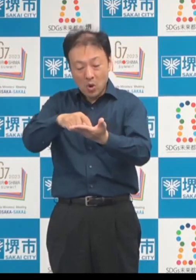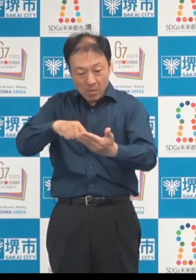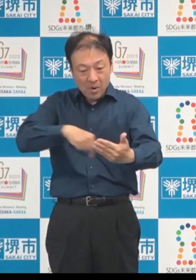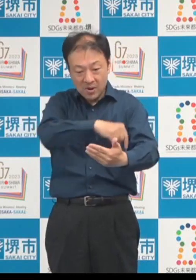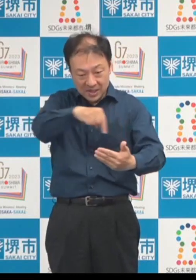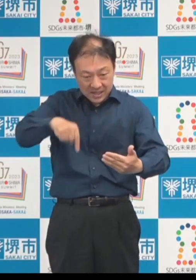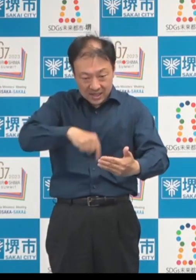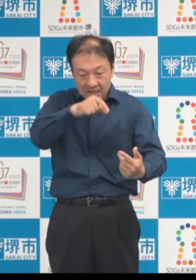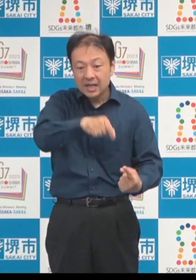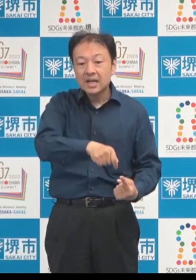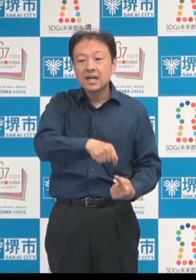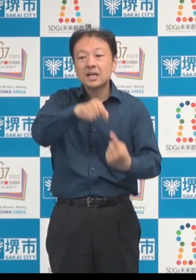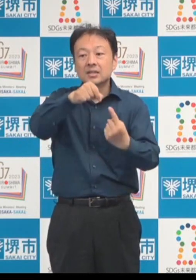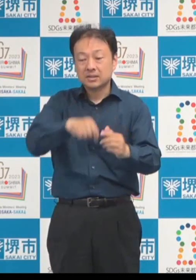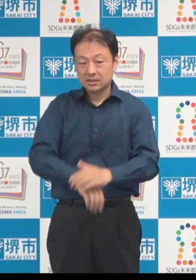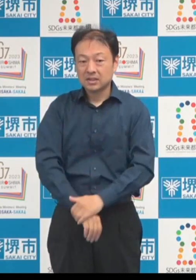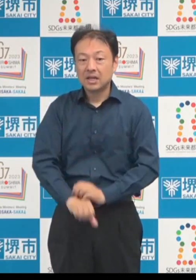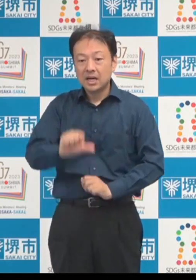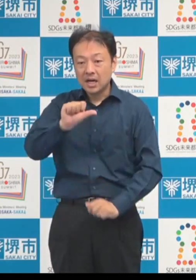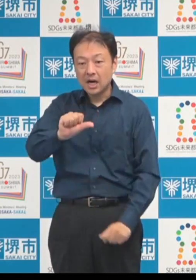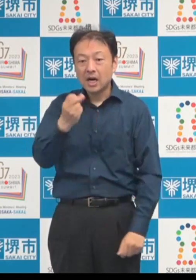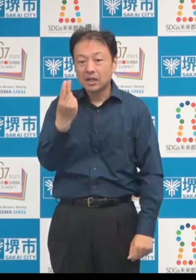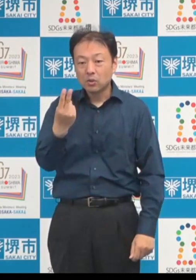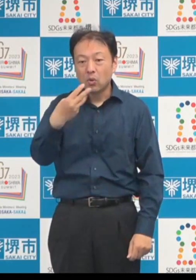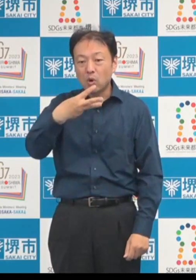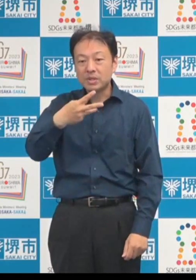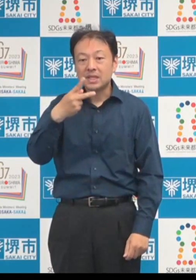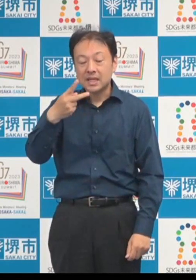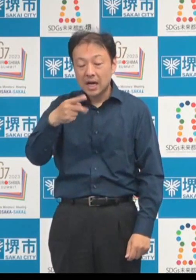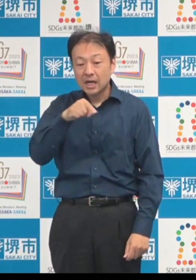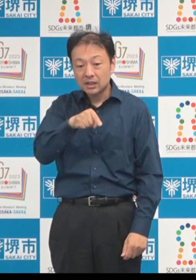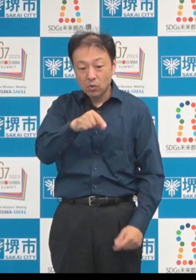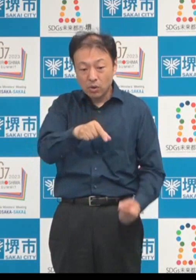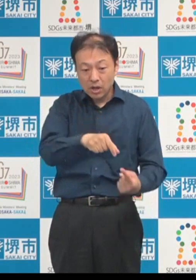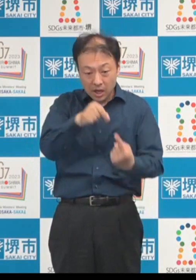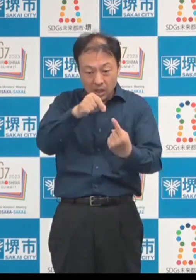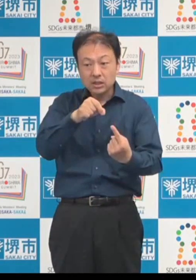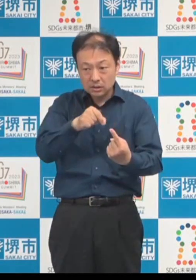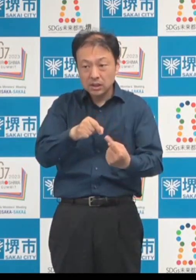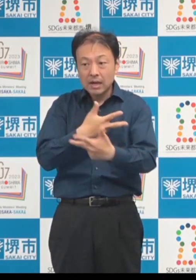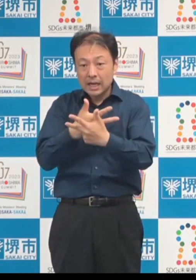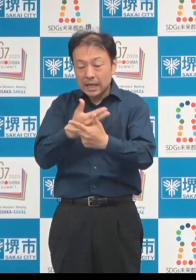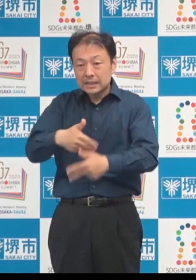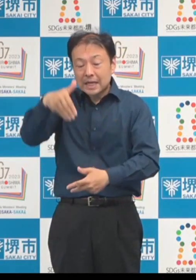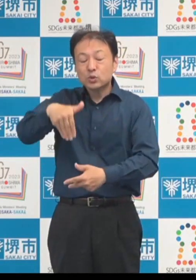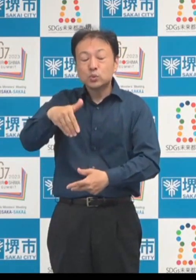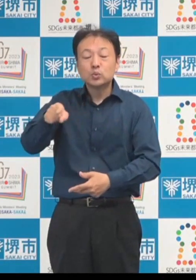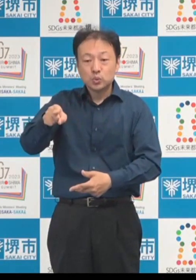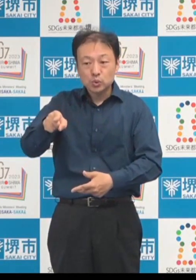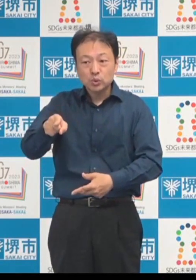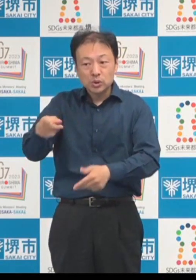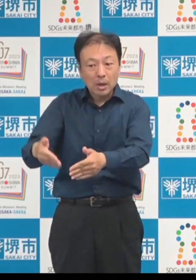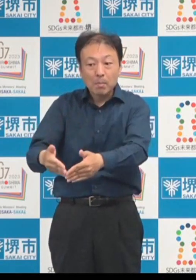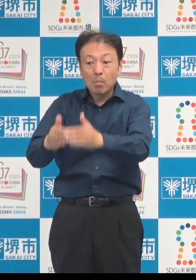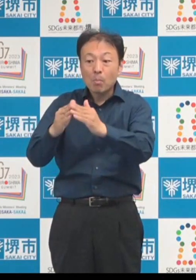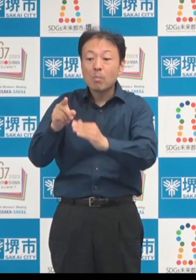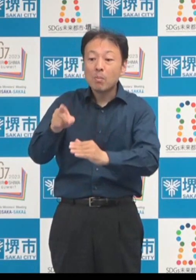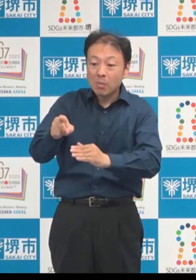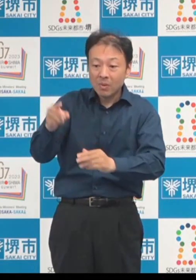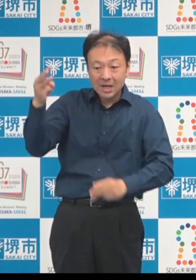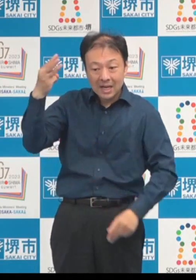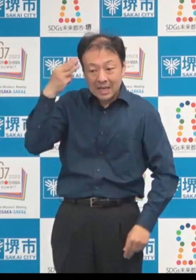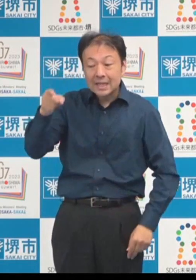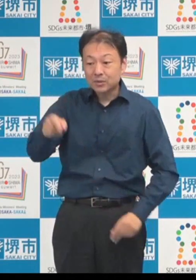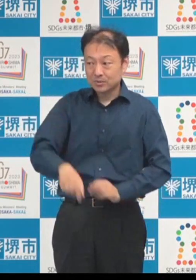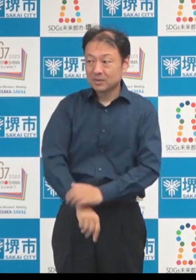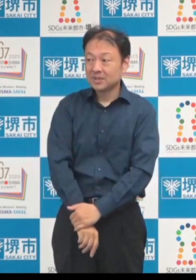アトミカさんにつきましてはですね、例えば先ほど事例のありました北九州の拠点というのもやはり大きな参考となっておりまして、あ